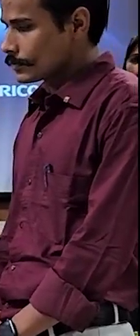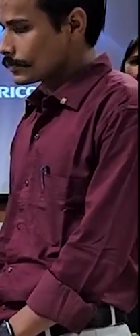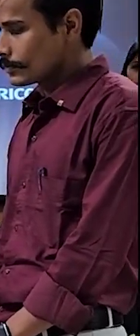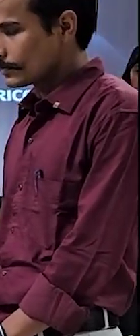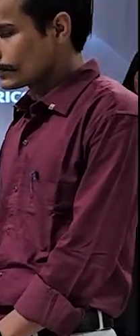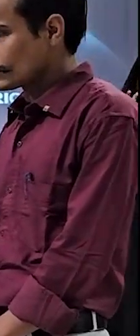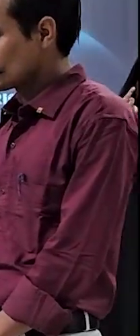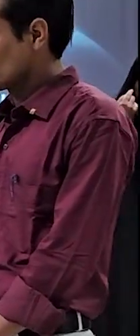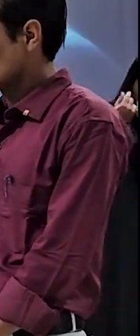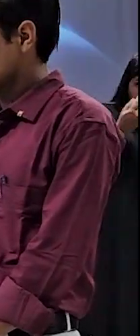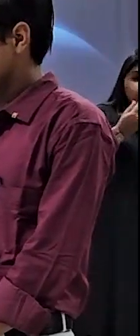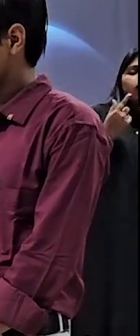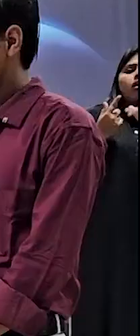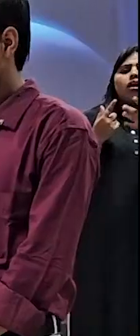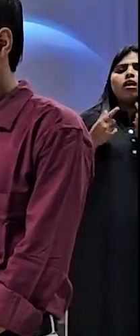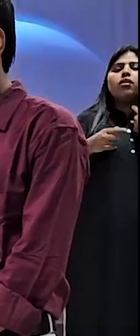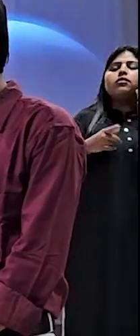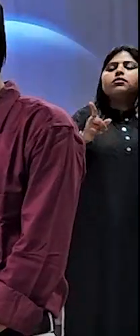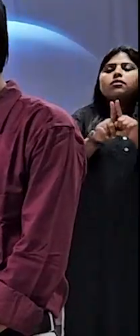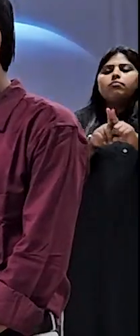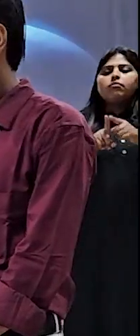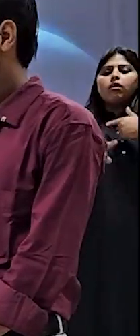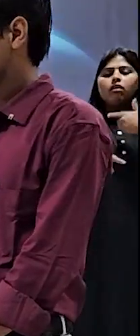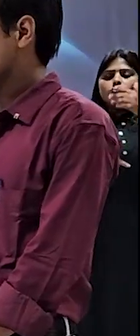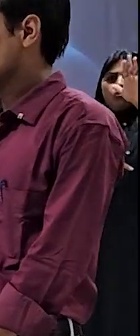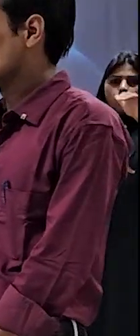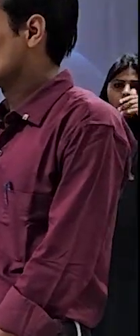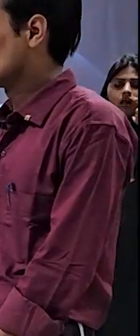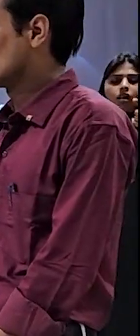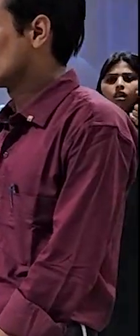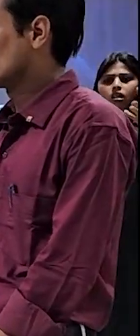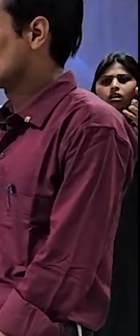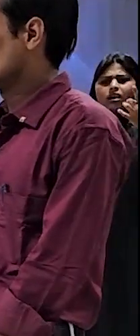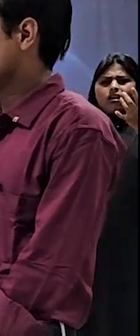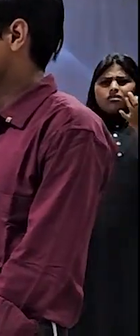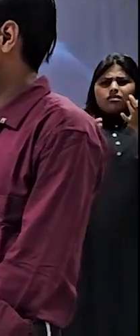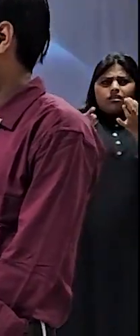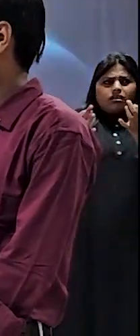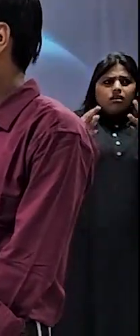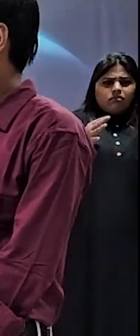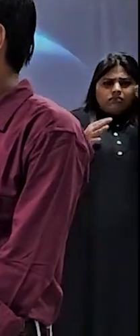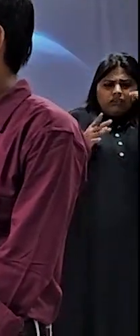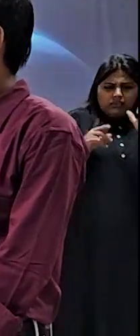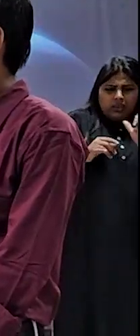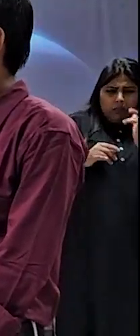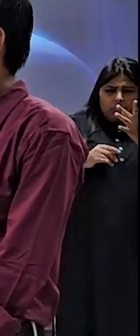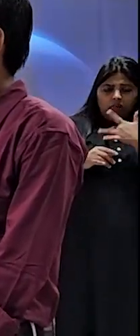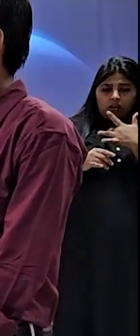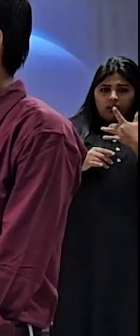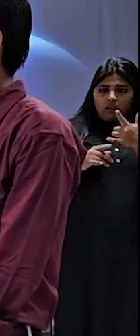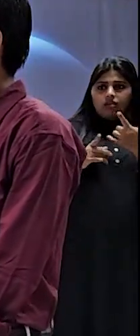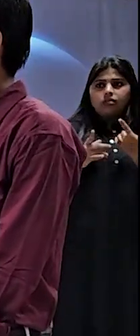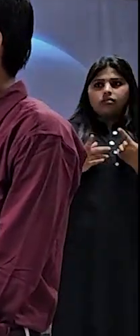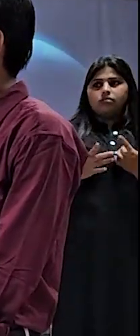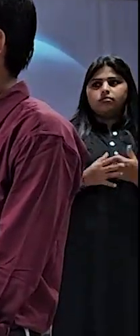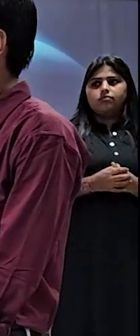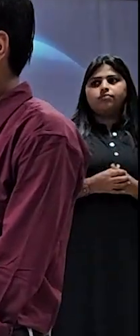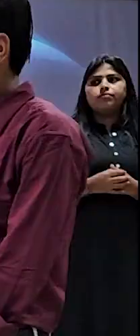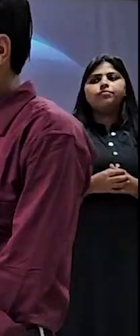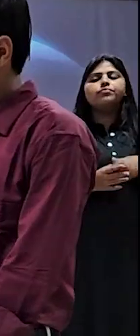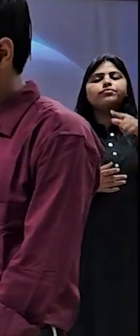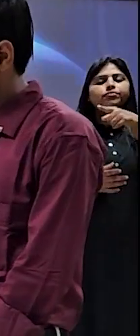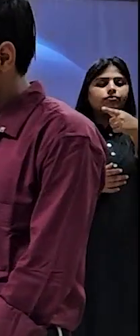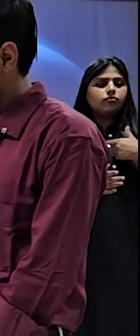कि जब मैं इसको बुलाती हूँ तो ना ये सुनती है और ये चिड़चिड़ी सी रहती है, मेरी कोई भी बात नहीं मानती। अब आप